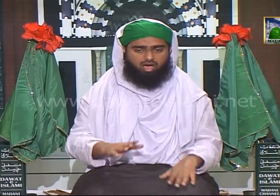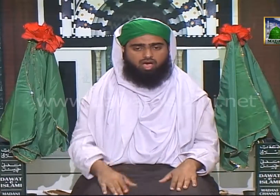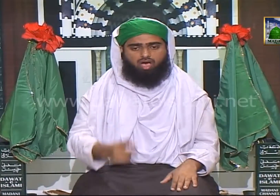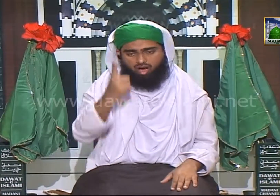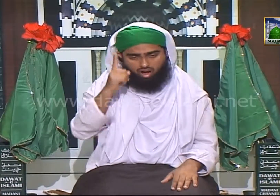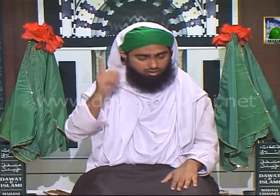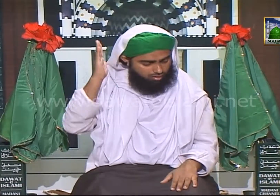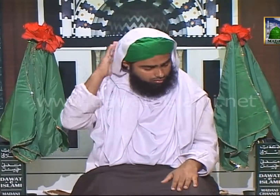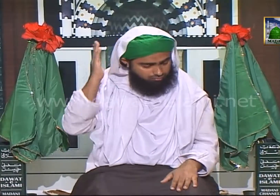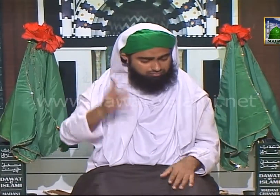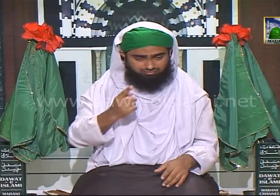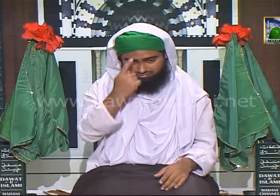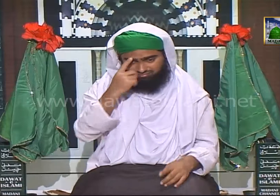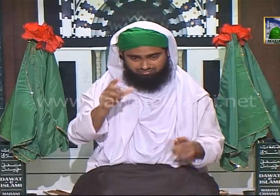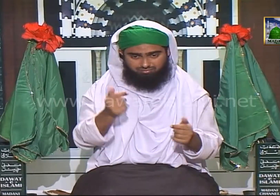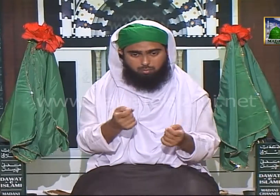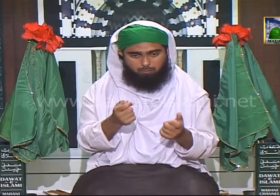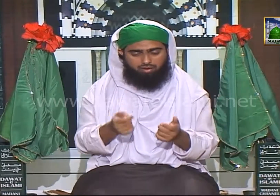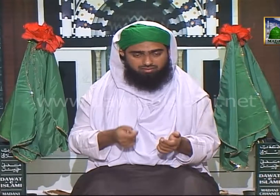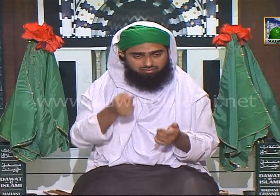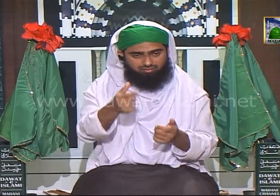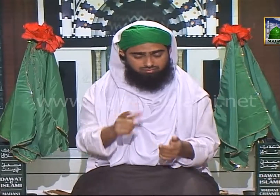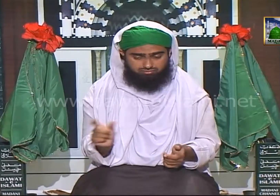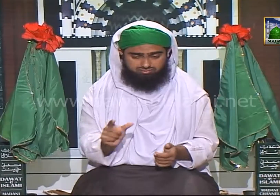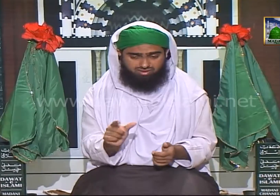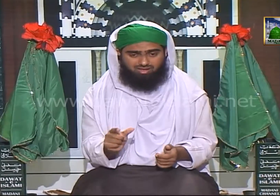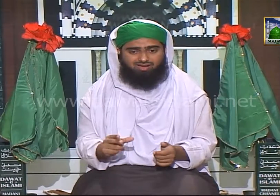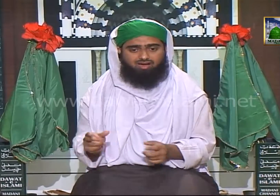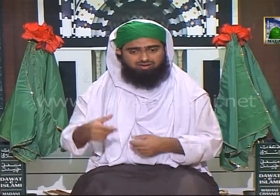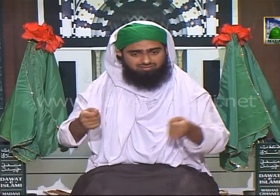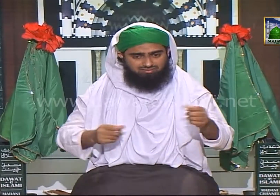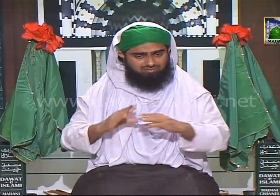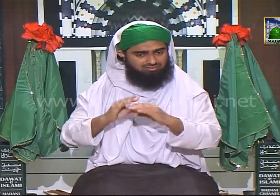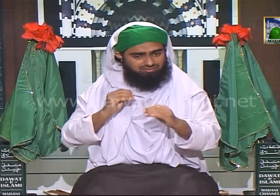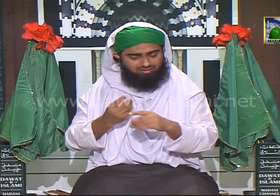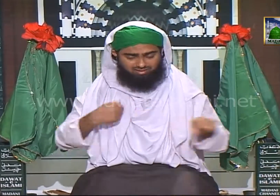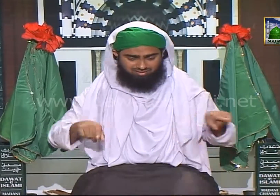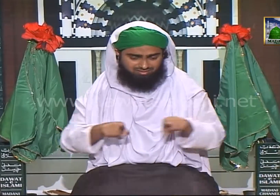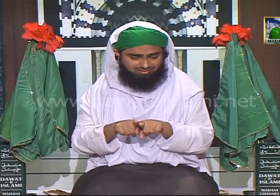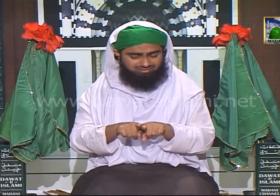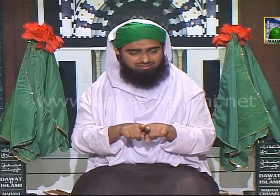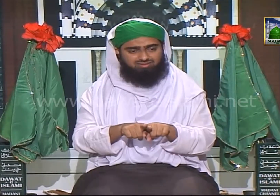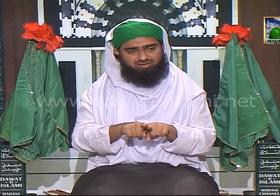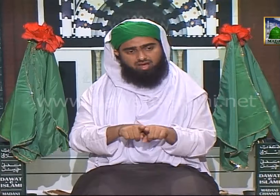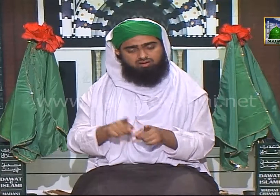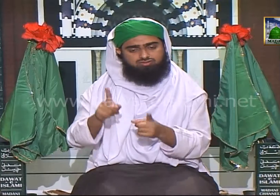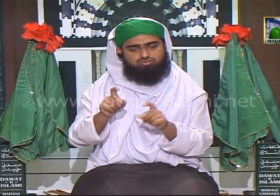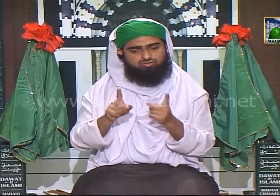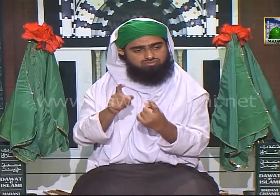لائیں۔ اللہ نے آپ کو توفیق دی، 2 پیسے دیے، اپنے محلے میں سوزوکی کر لیں، 2 ساتھی اور ملا لیں کہ یار 15 تو دینا، 15 تو دینا، 25 میں ڈال